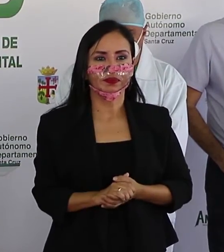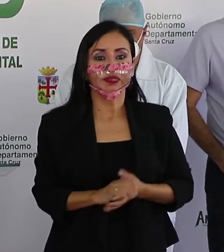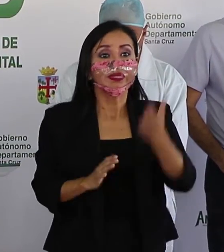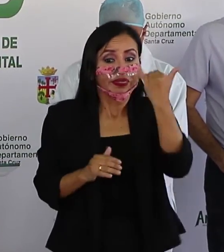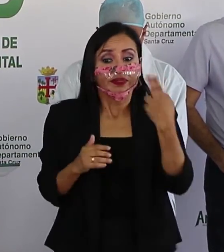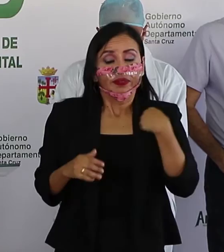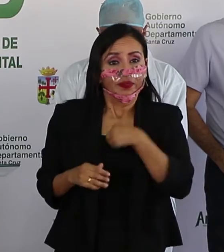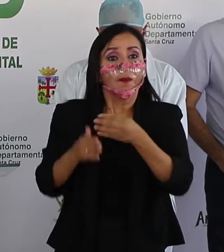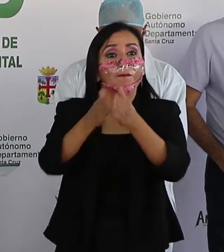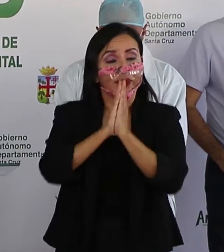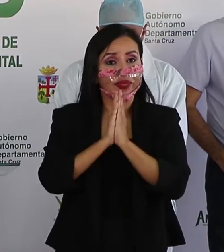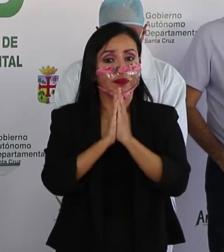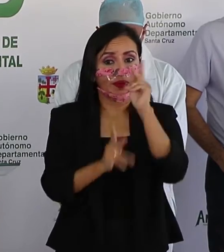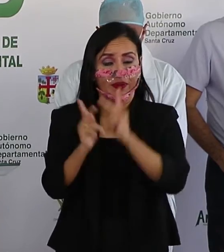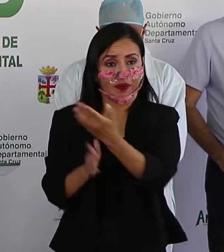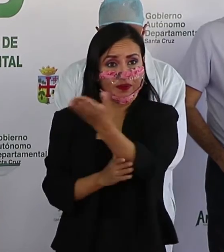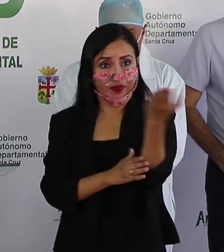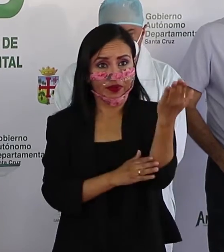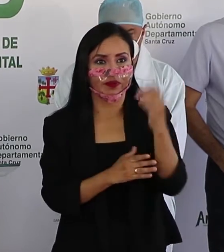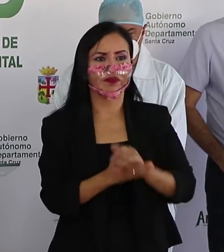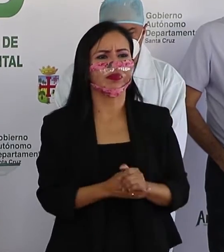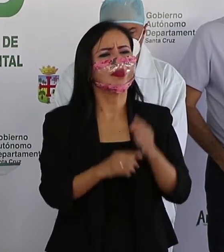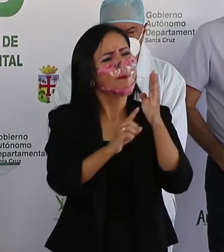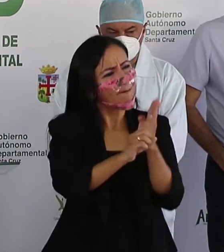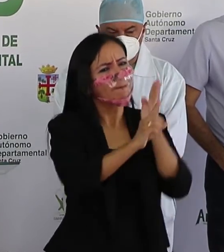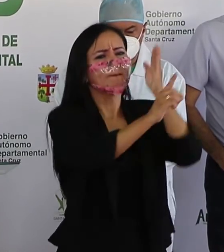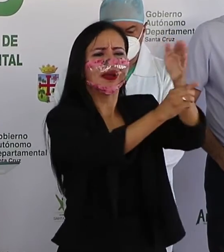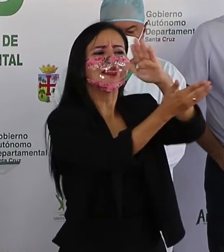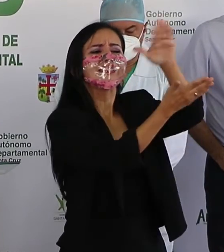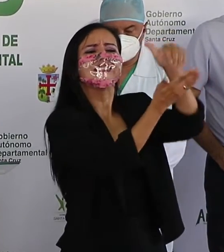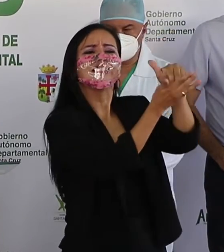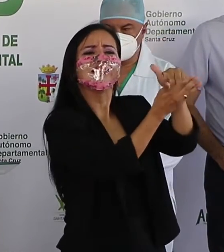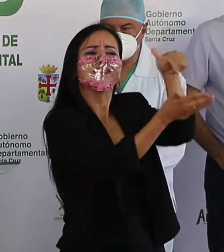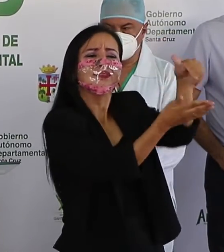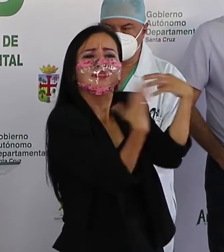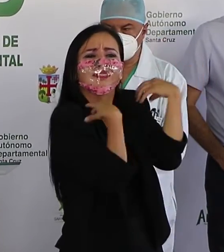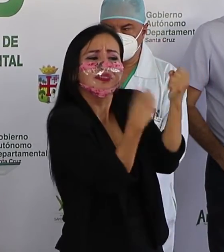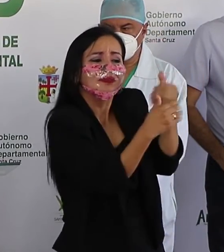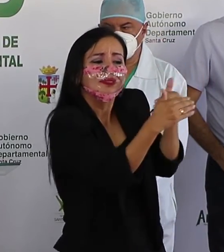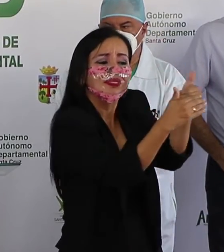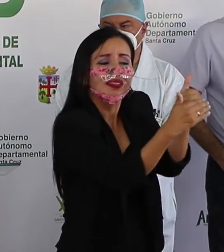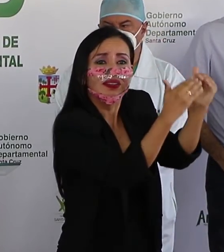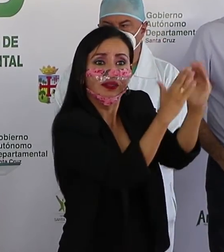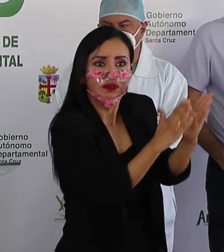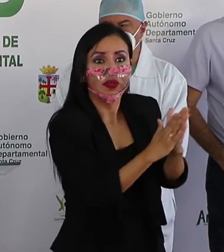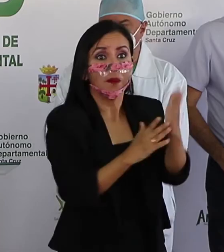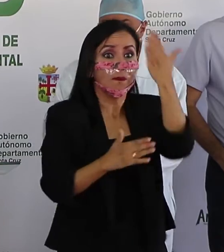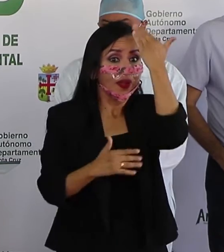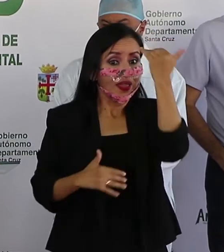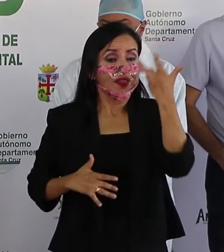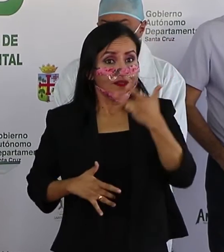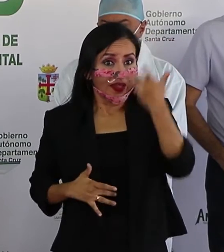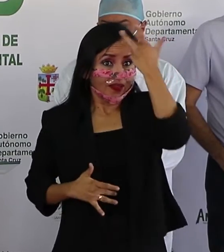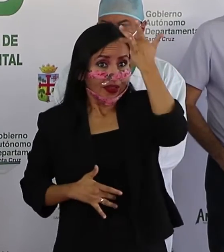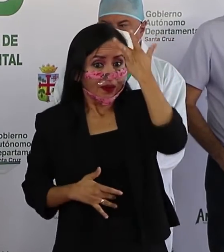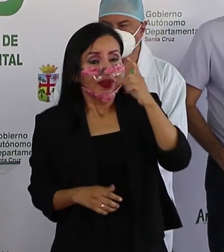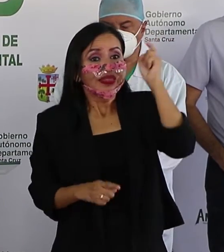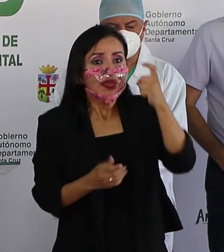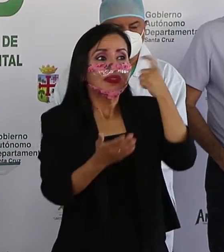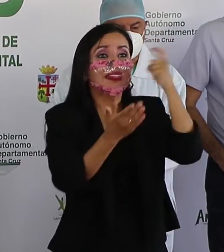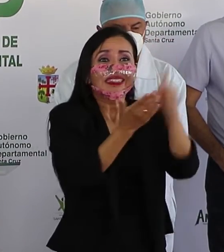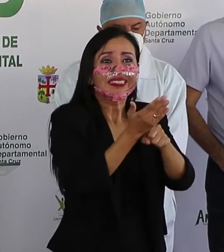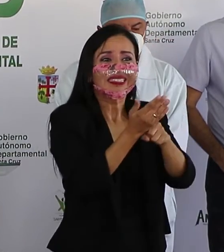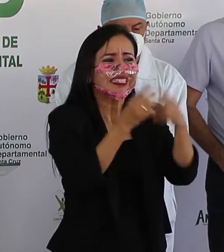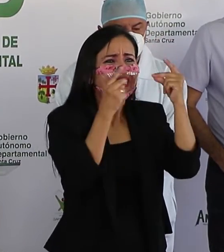Por eso pedimos a la población que acuda a su centro médico más cercano. Esta enfermedad debe